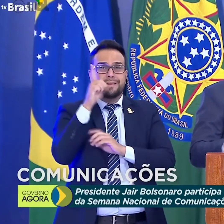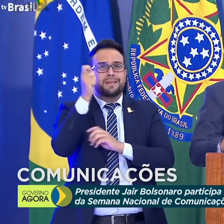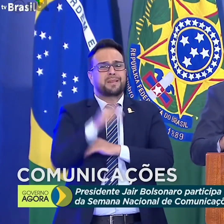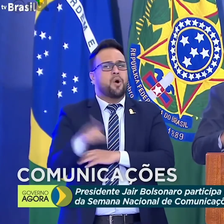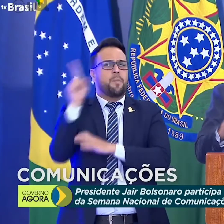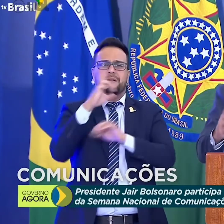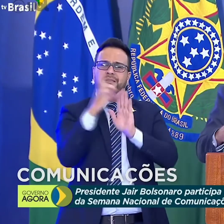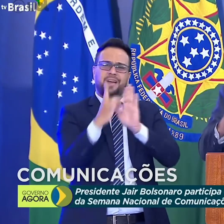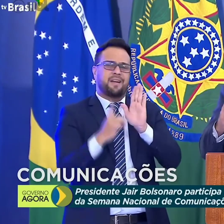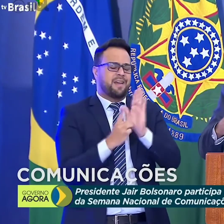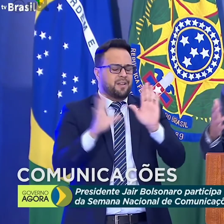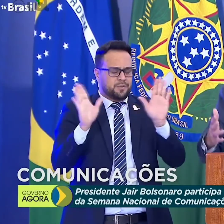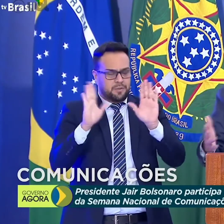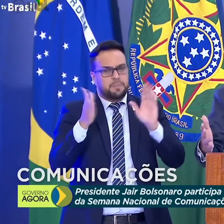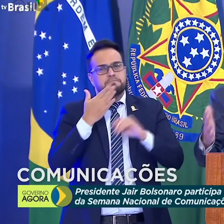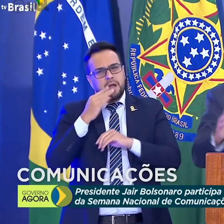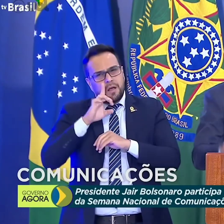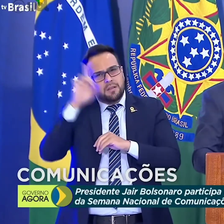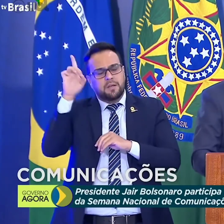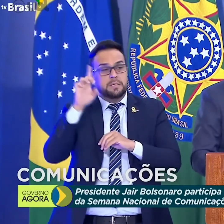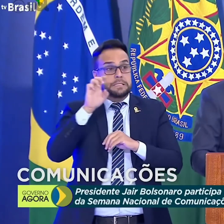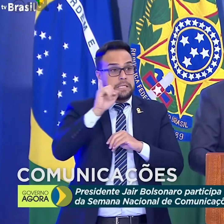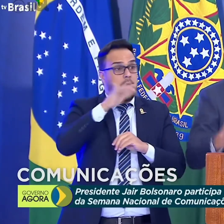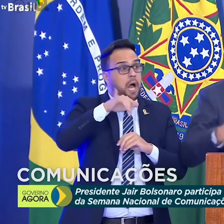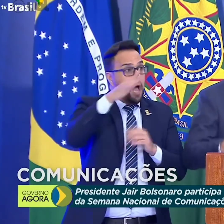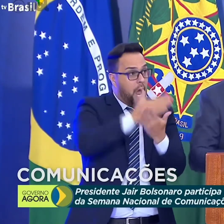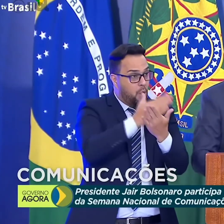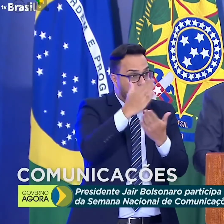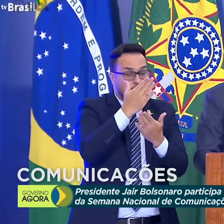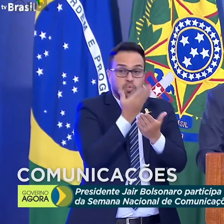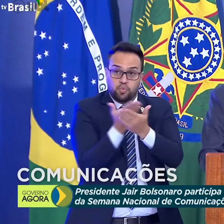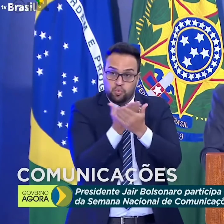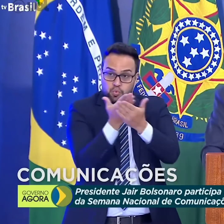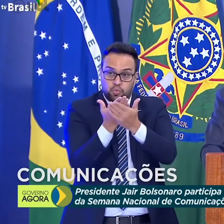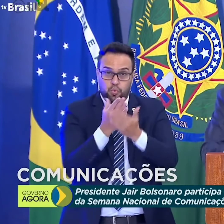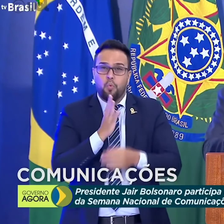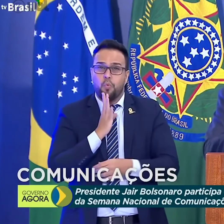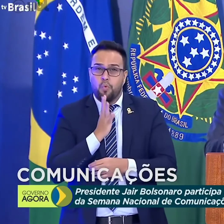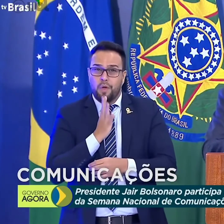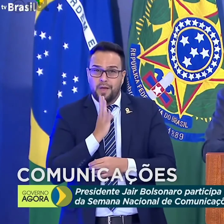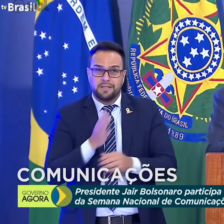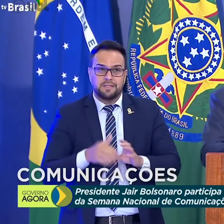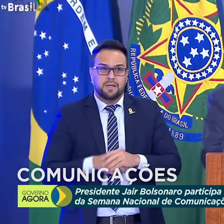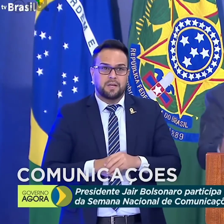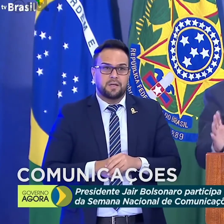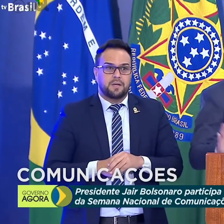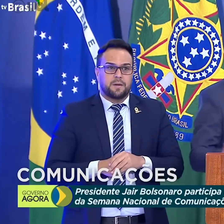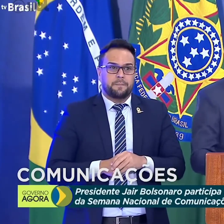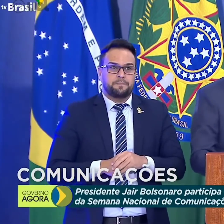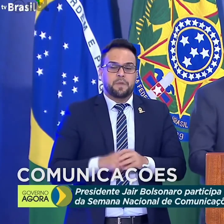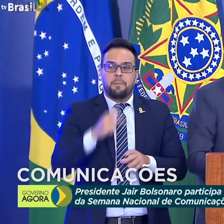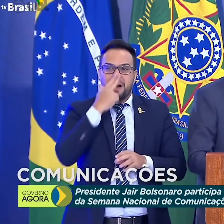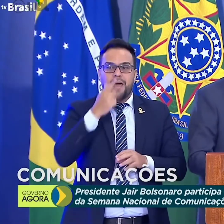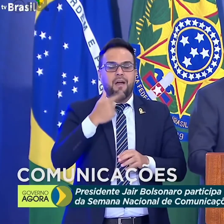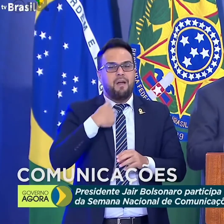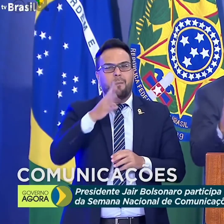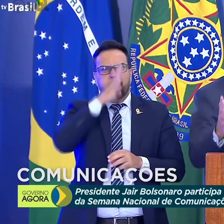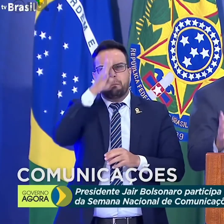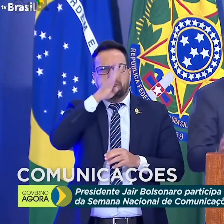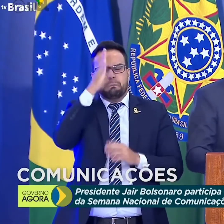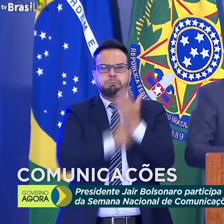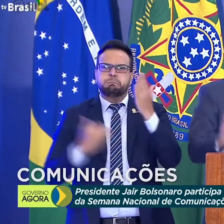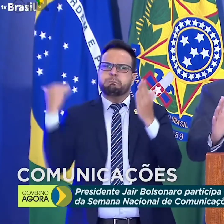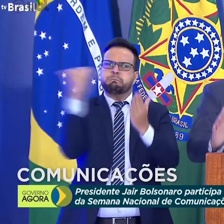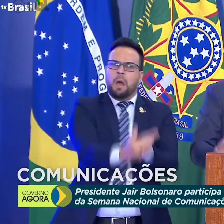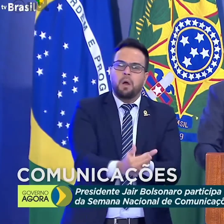até, para quem estudou, né, no meu tempo, seria a figura do pleonasmo abusivo. O leite